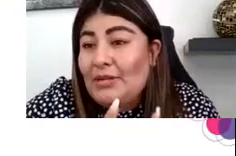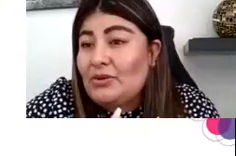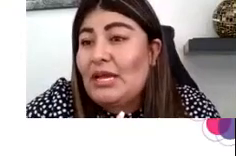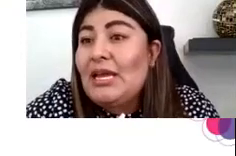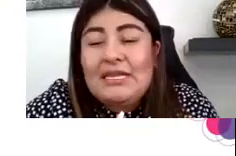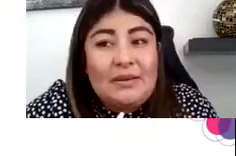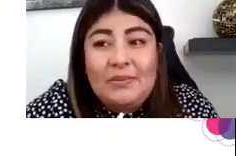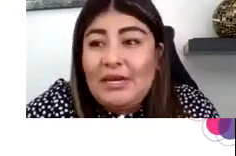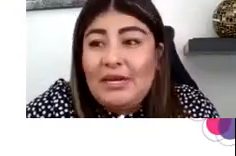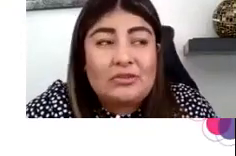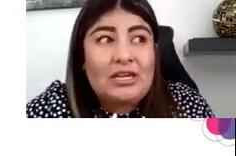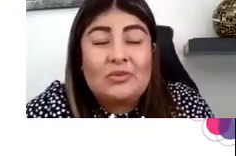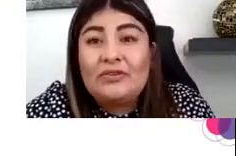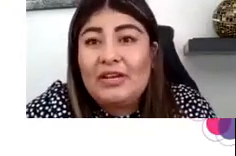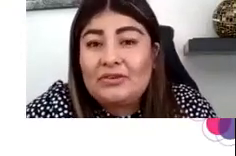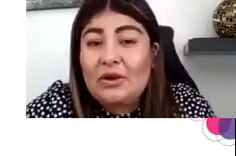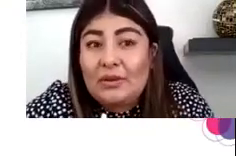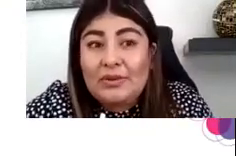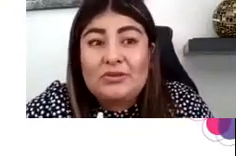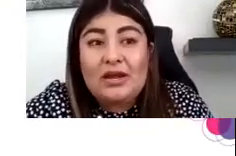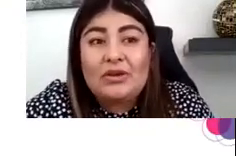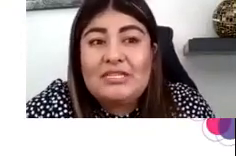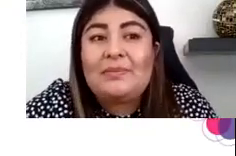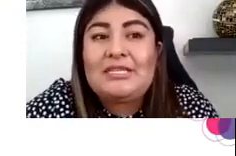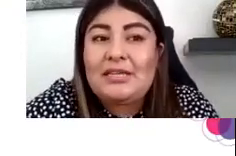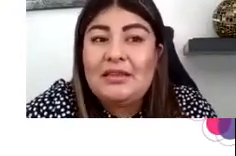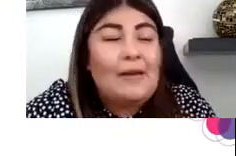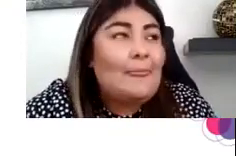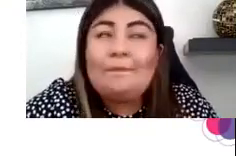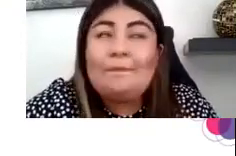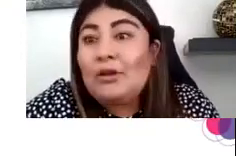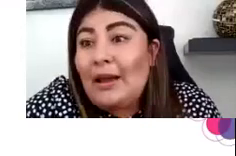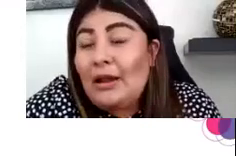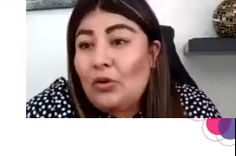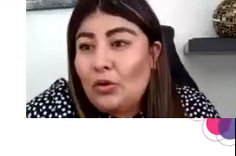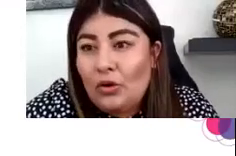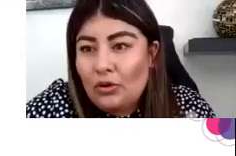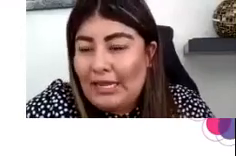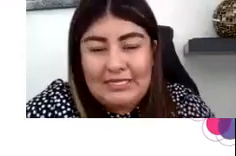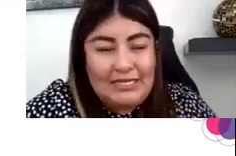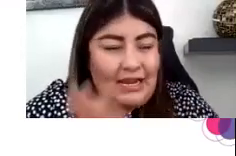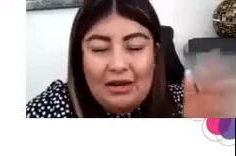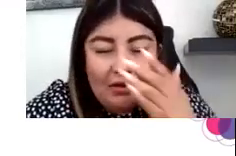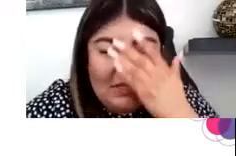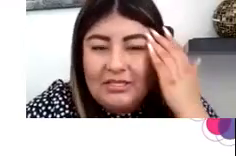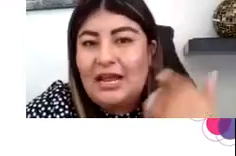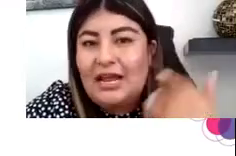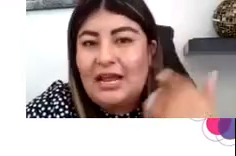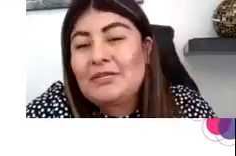persona. Siempre que nosotros queramos referirnos a una persona con discapacidad, lo que sería malo hacerlo es decir, ah, es que es esa